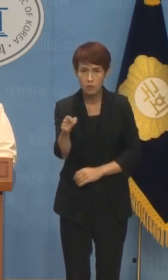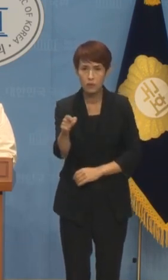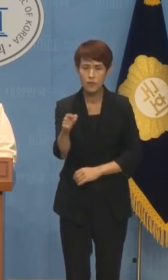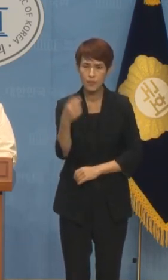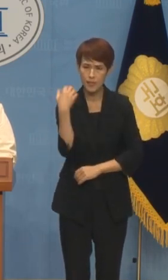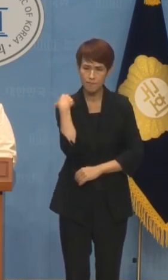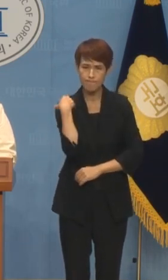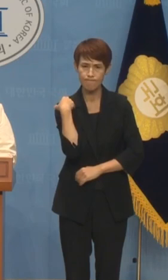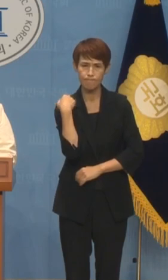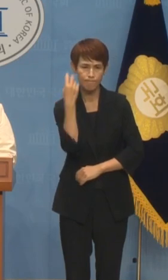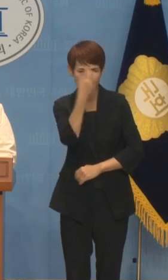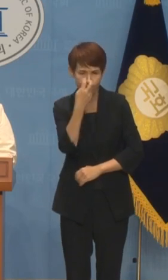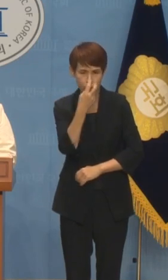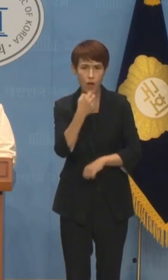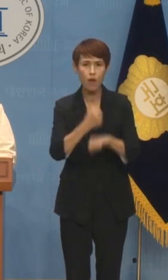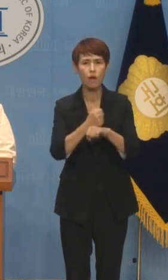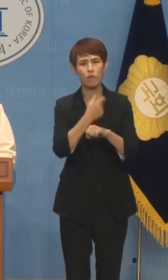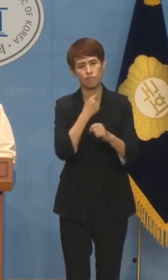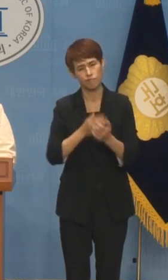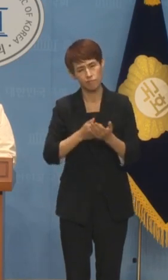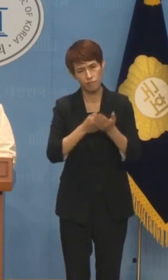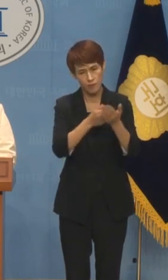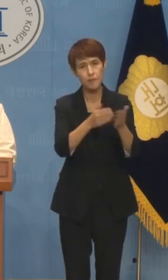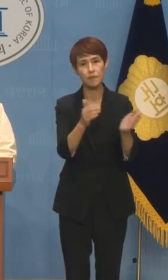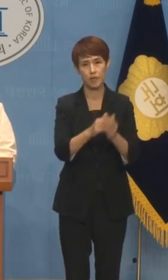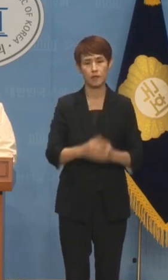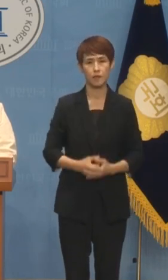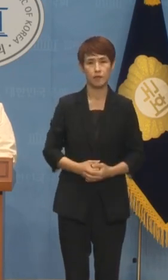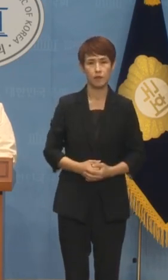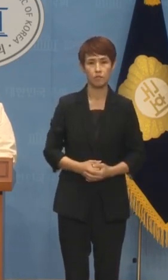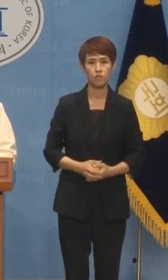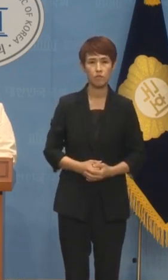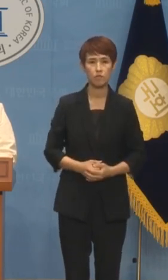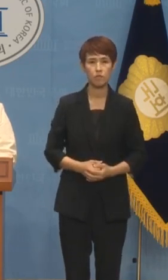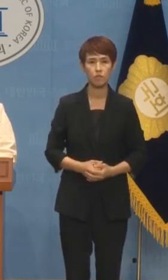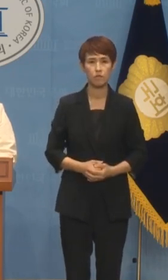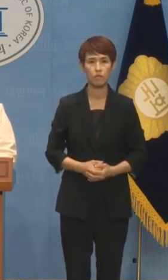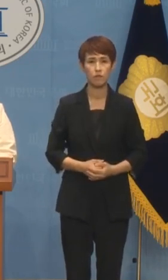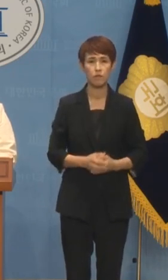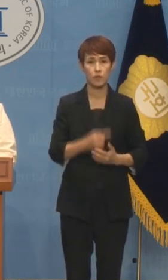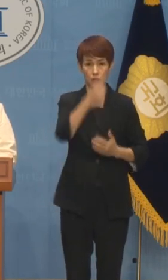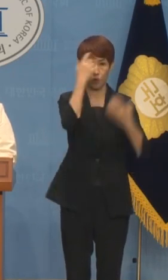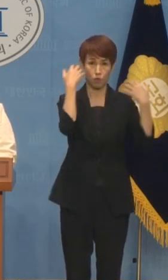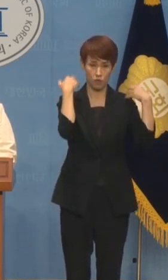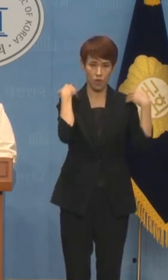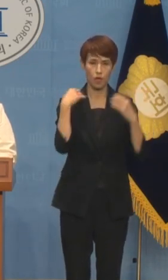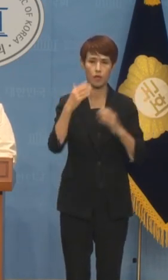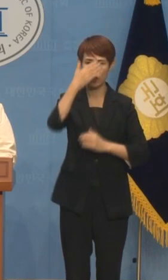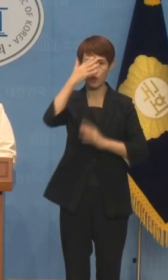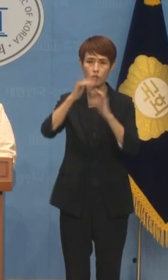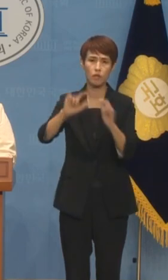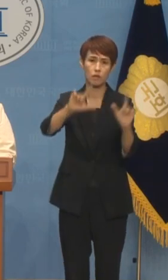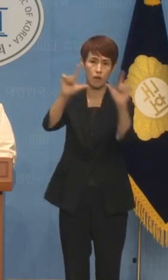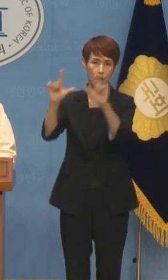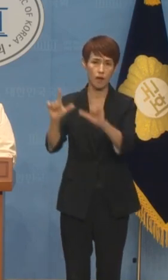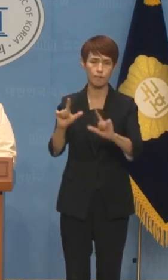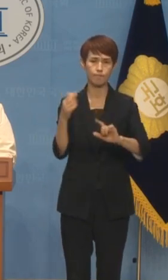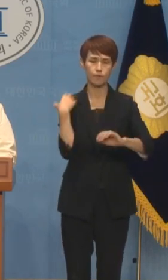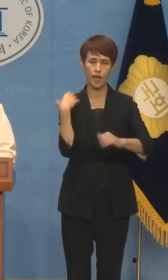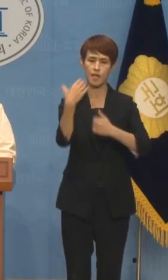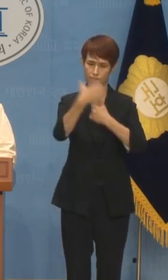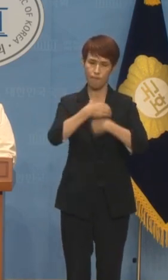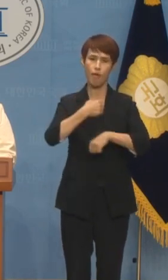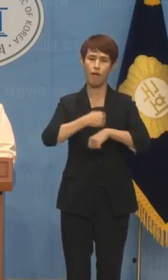수 있게 간절히 원했습니다. 최소한 국가가 청년들의 삶을